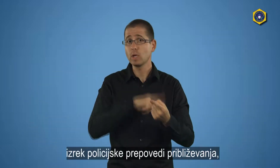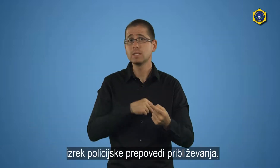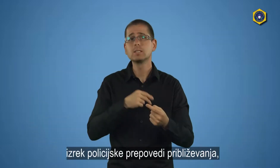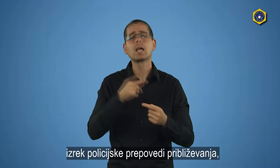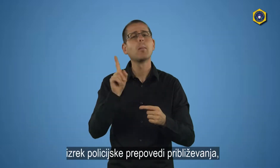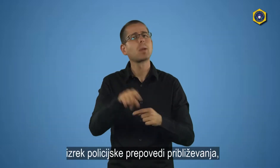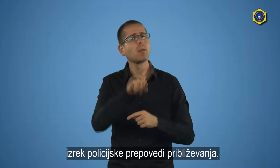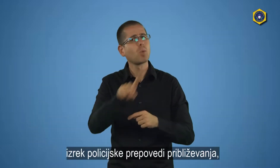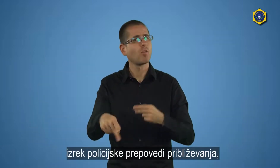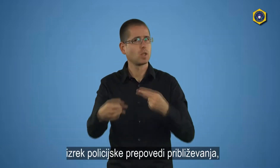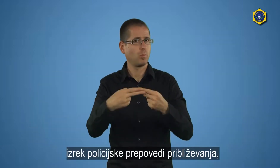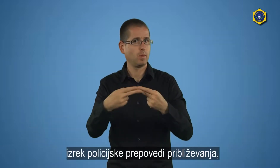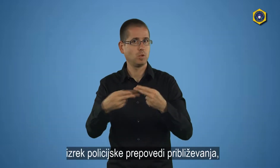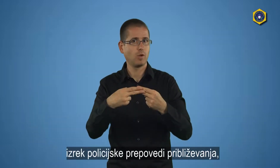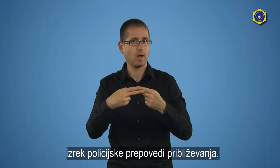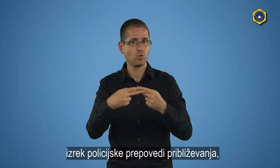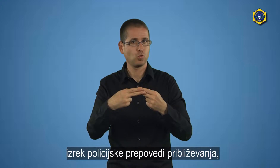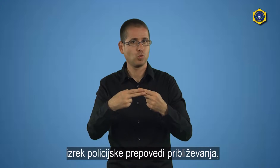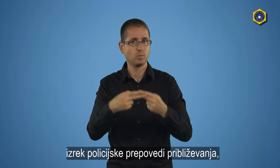Izrek policijske prepovedi približevanja.